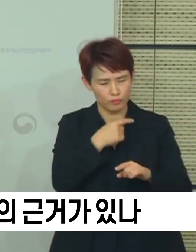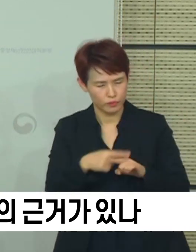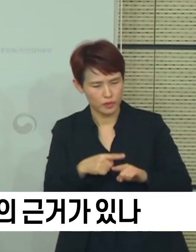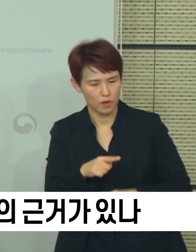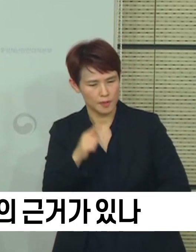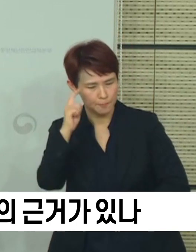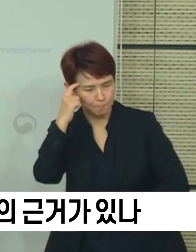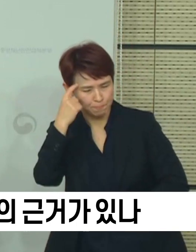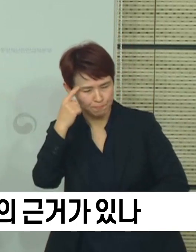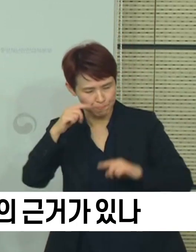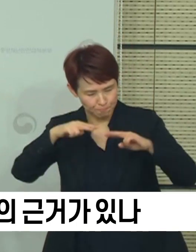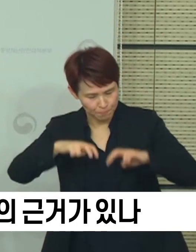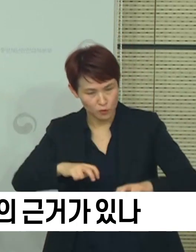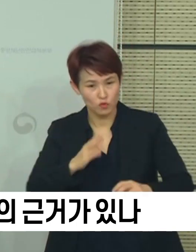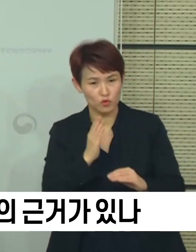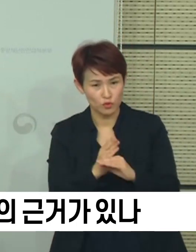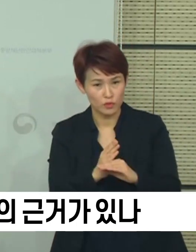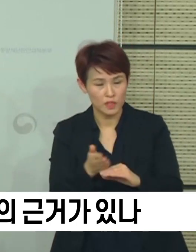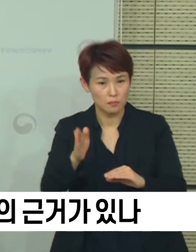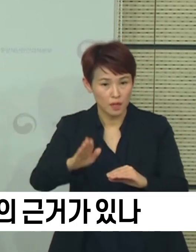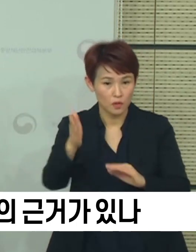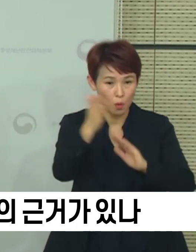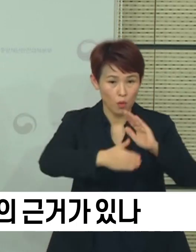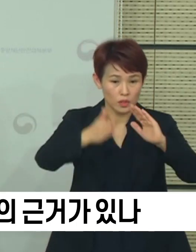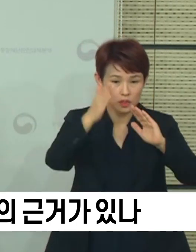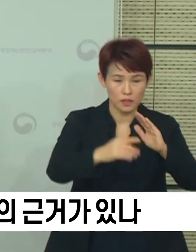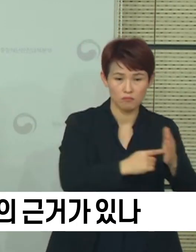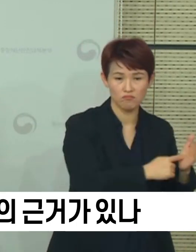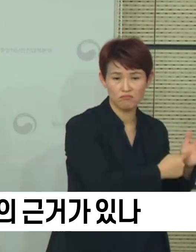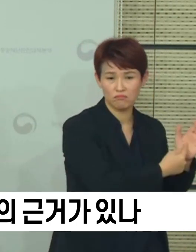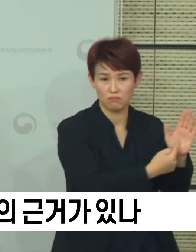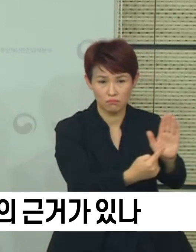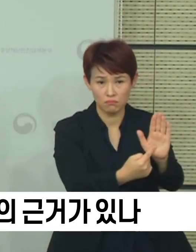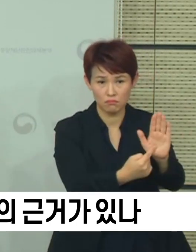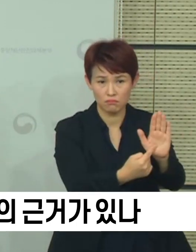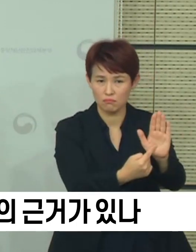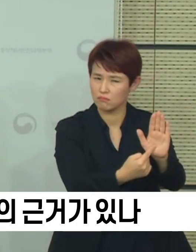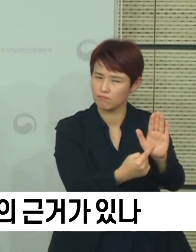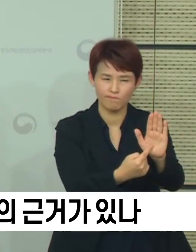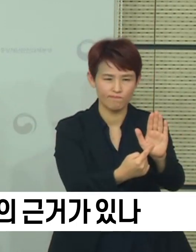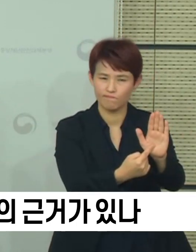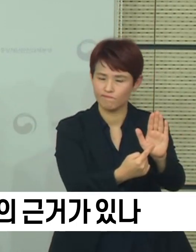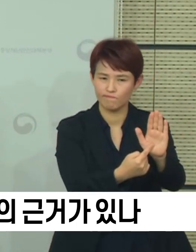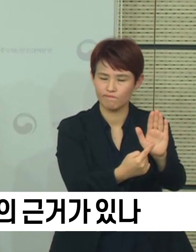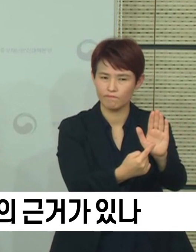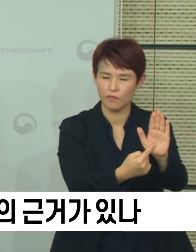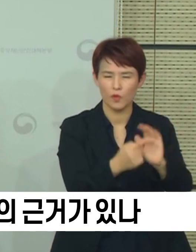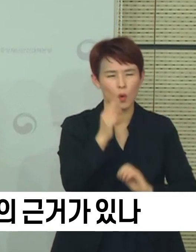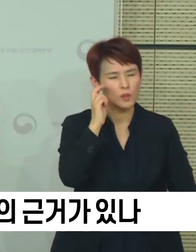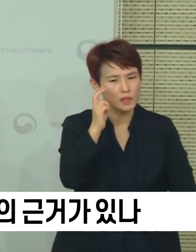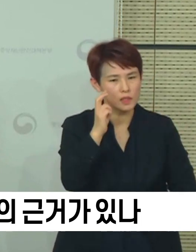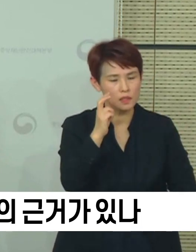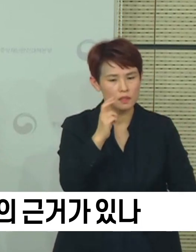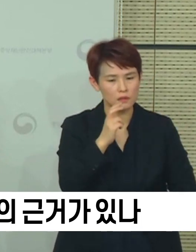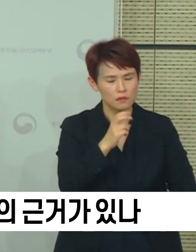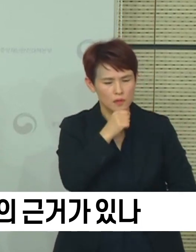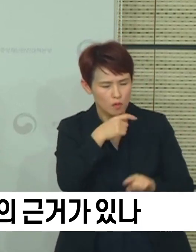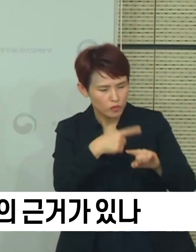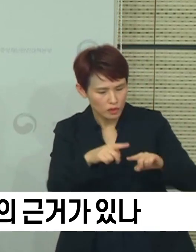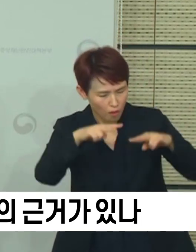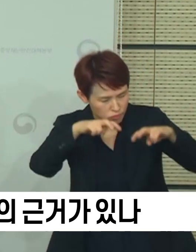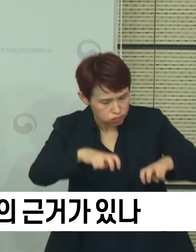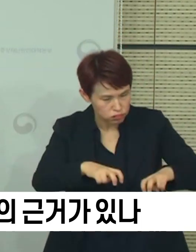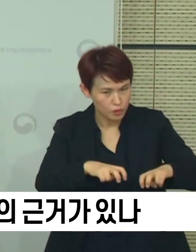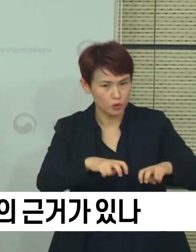저희들도 분석을 하고 있습니다만 공식적으로 이것을 여러분들에게 말씀드리기에는 저희가 혹시 그 분석이 또